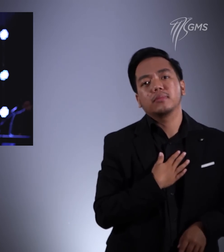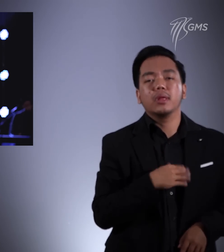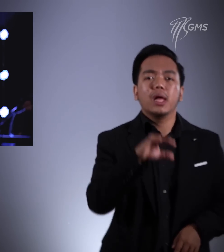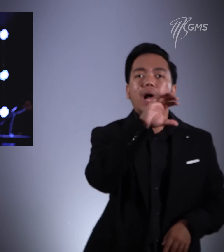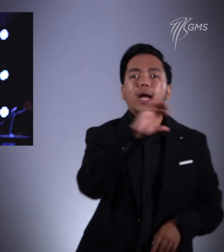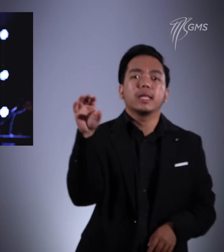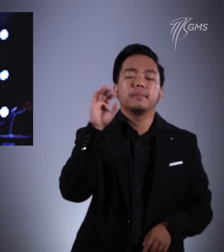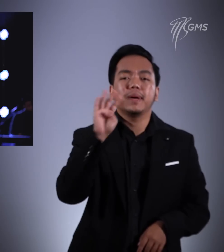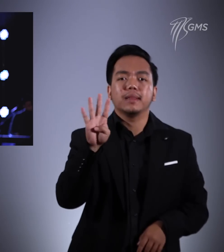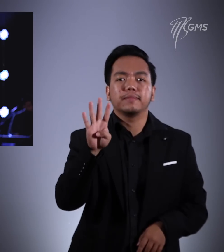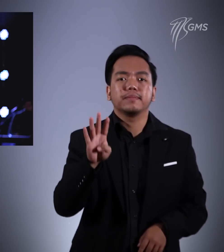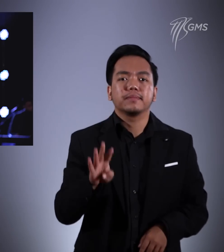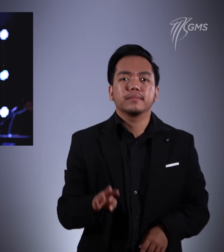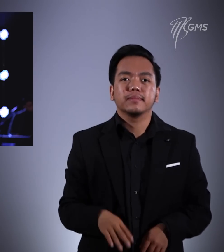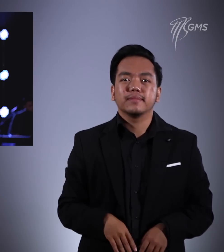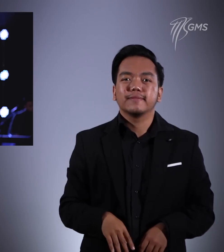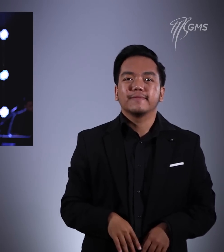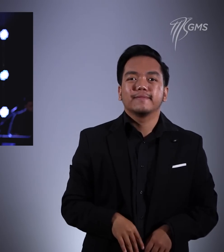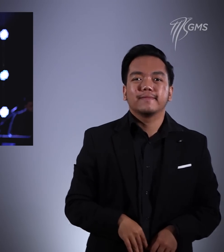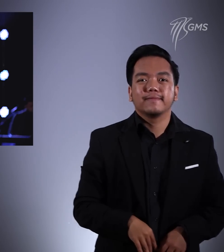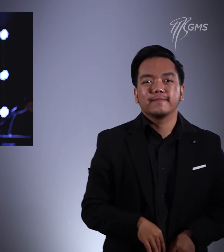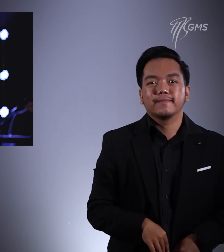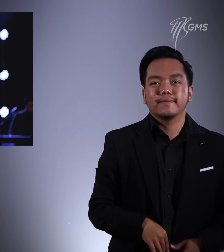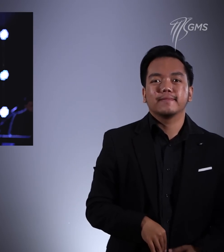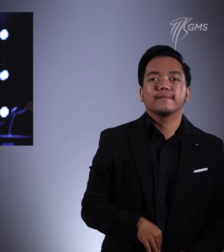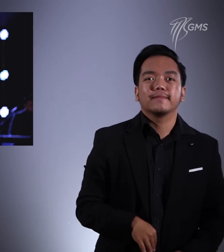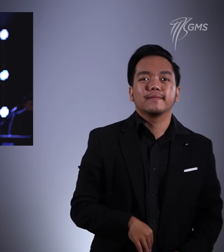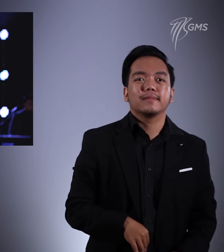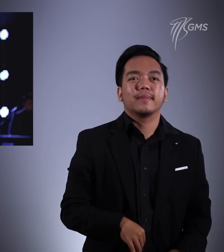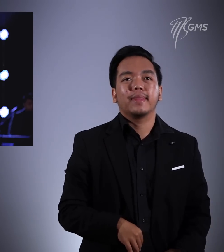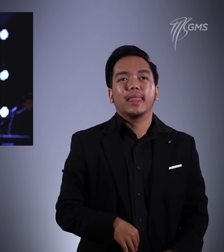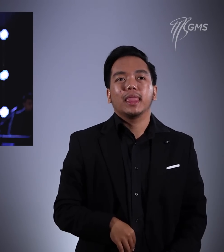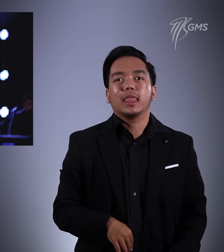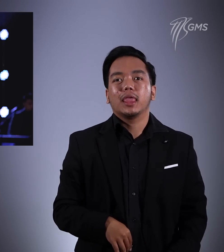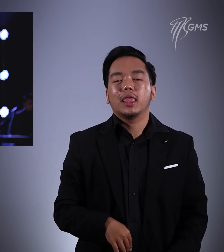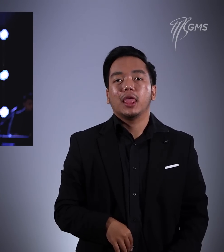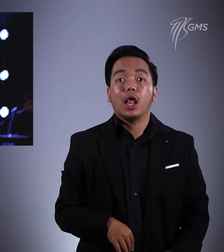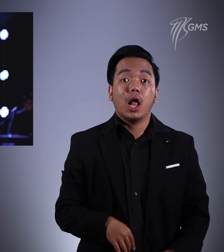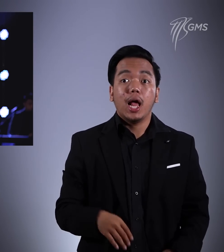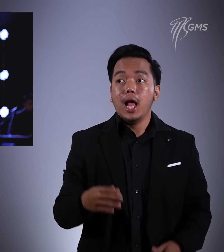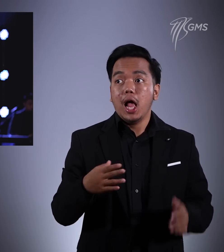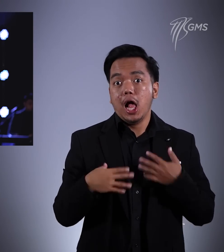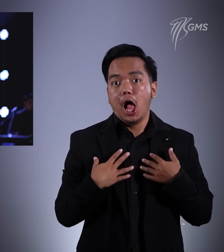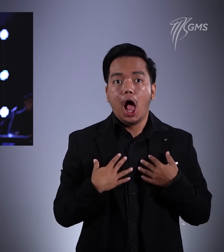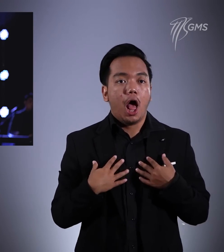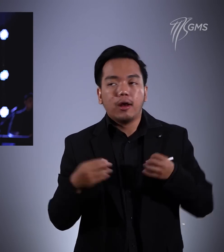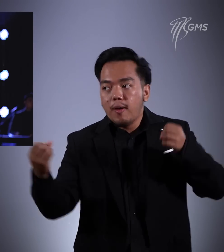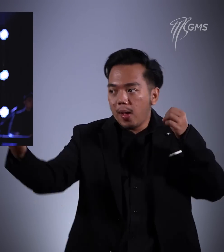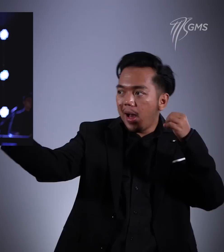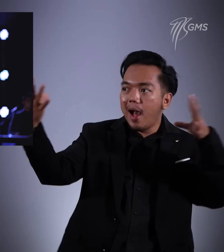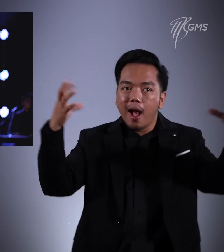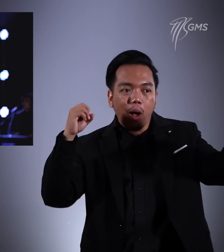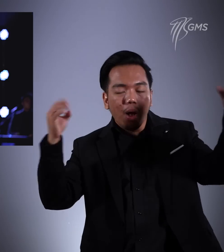Ayat 4, saya ajak kita nostalgia ya. Habakuk nostalgik, ini lagi nostalgia ini. Ada kilauan seperti cahaya, sinar cahaya dari